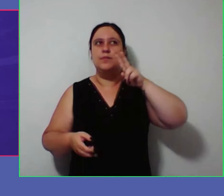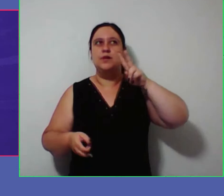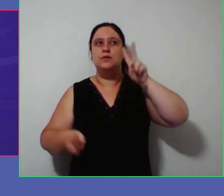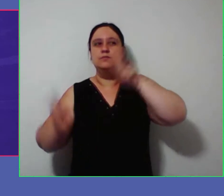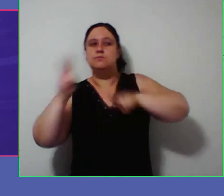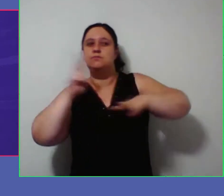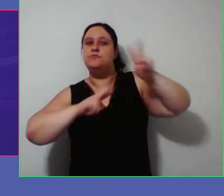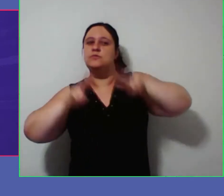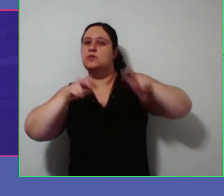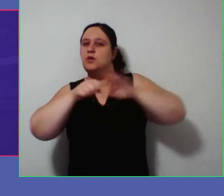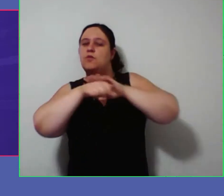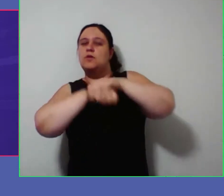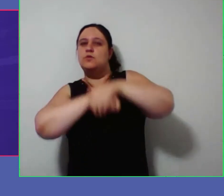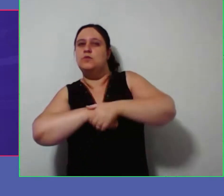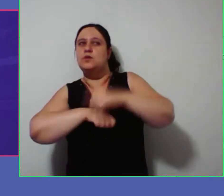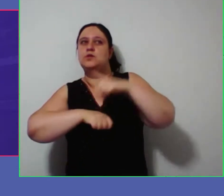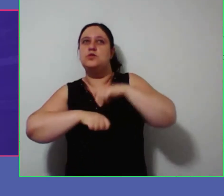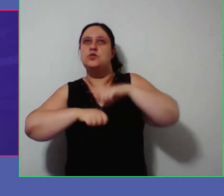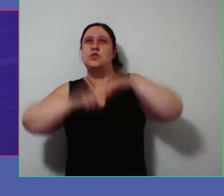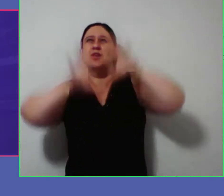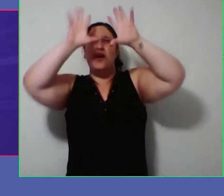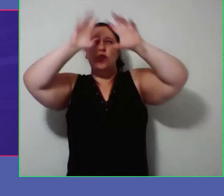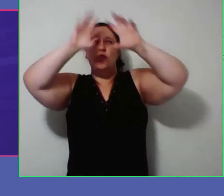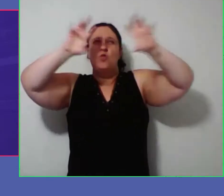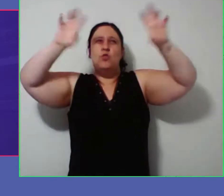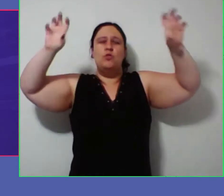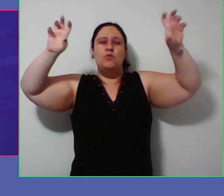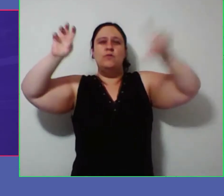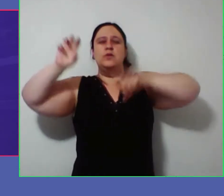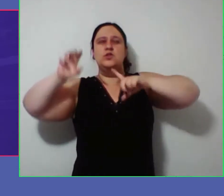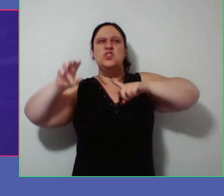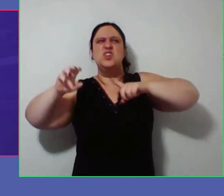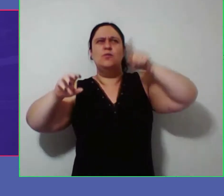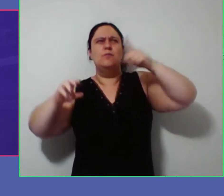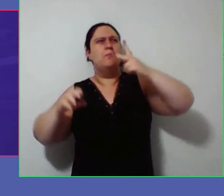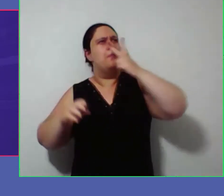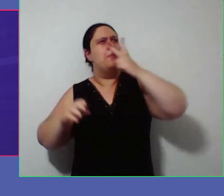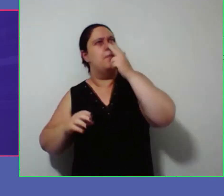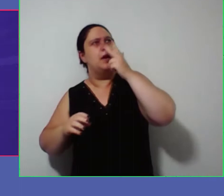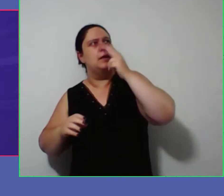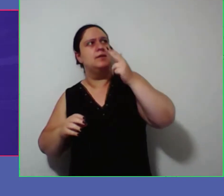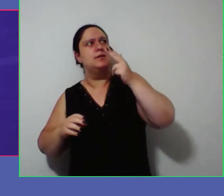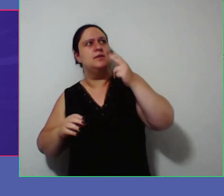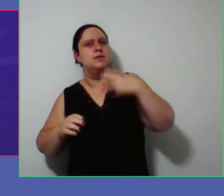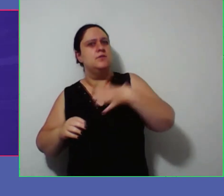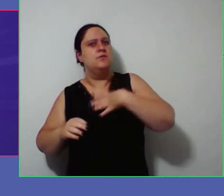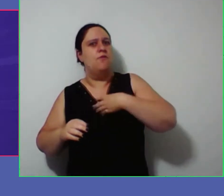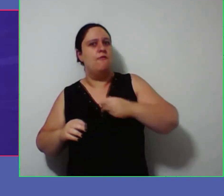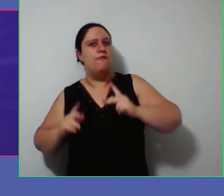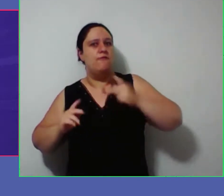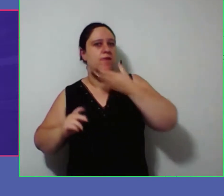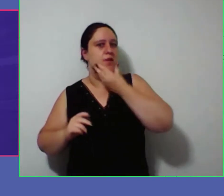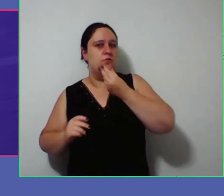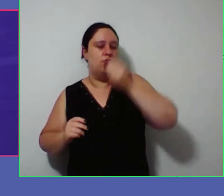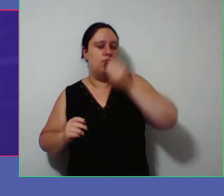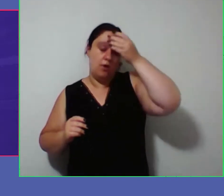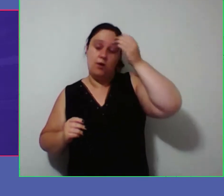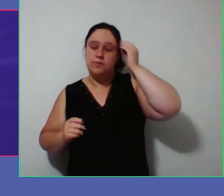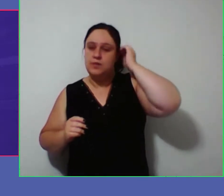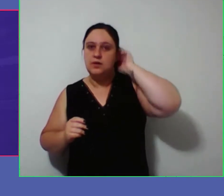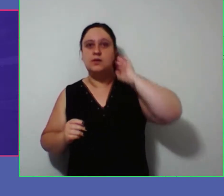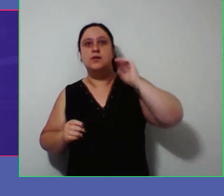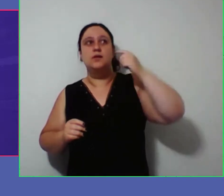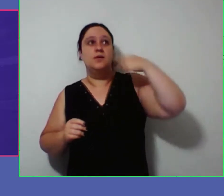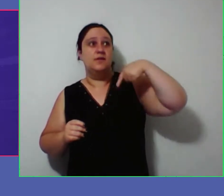céu, um como o Filho do Homem, e dirigiu-se ao ancião de dias, e o fizeram